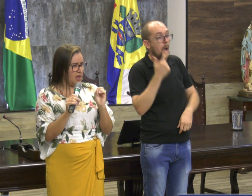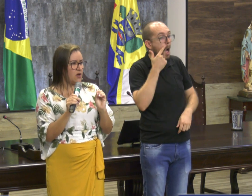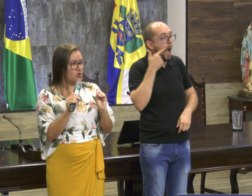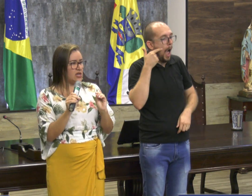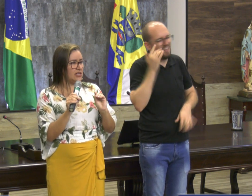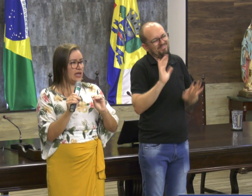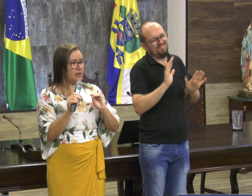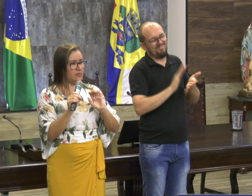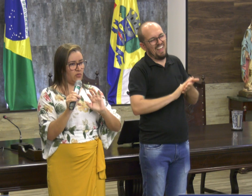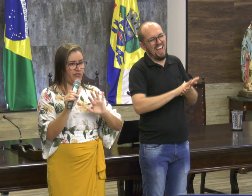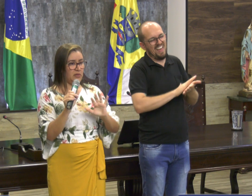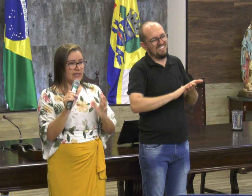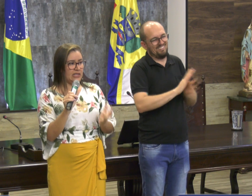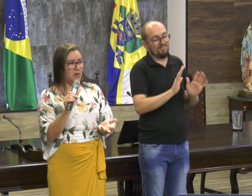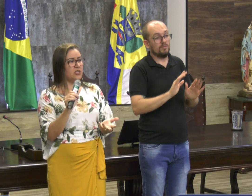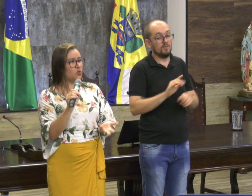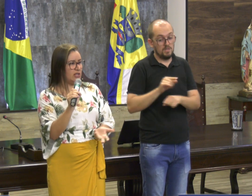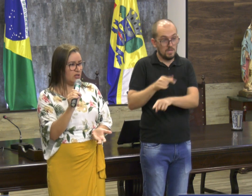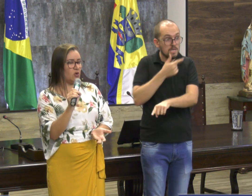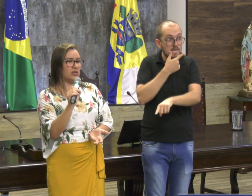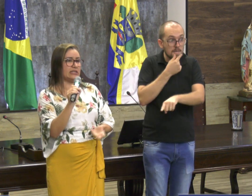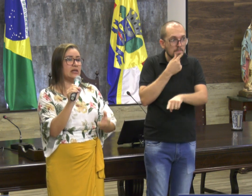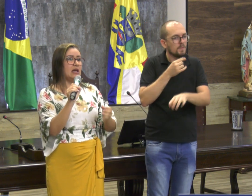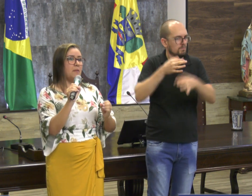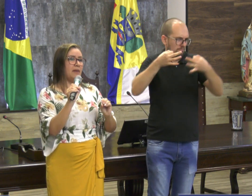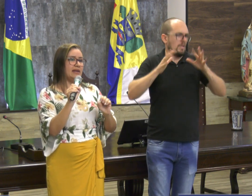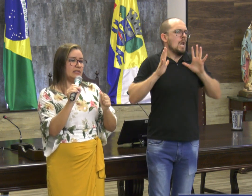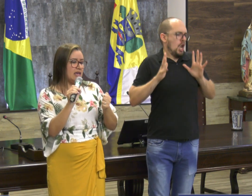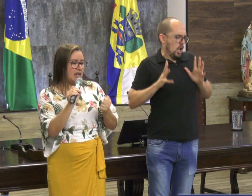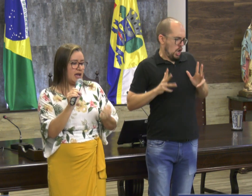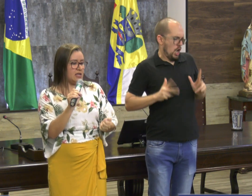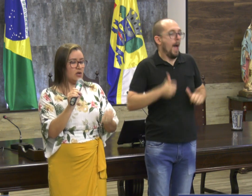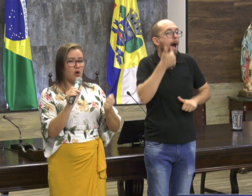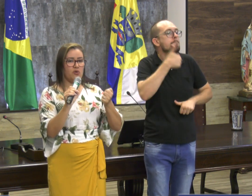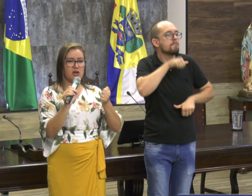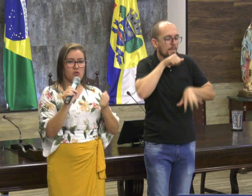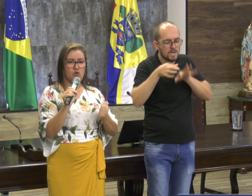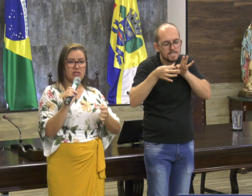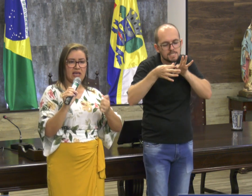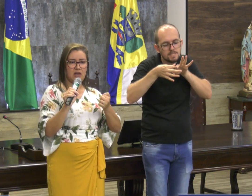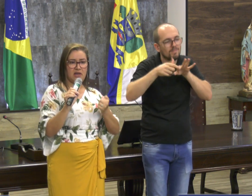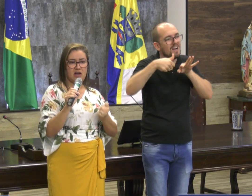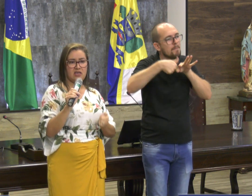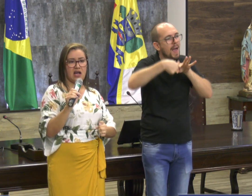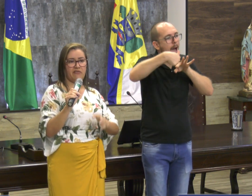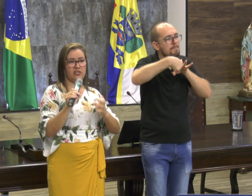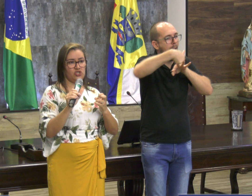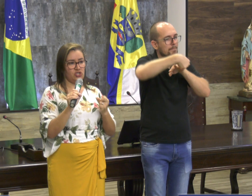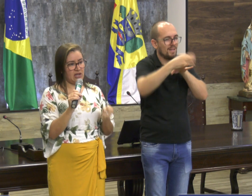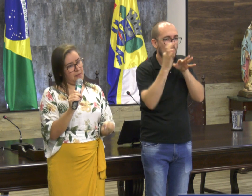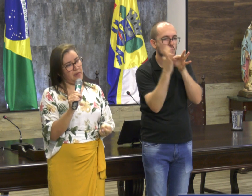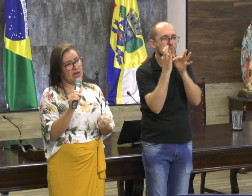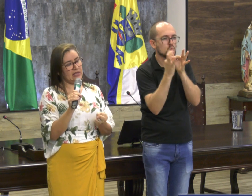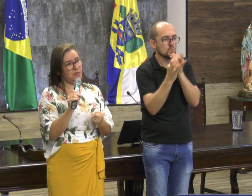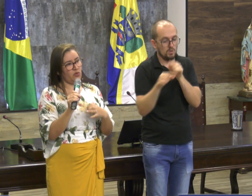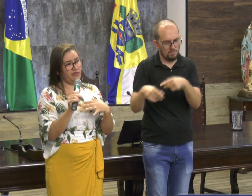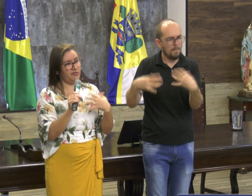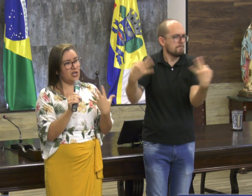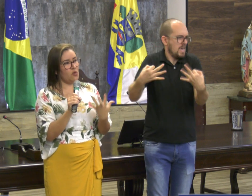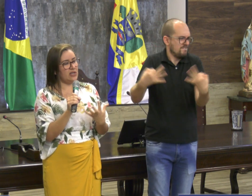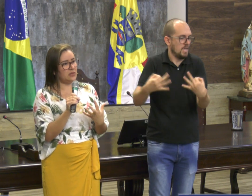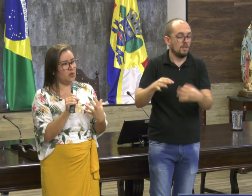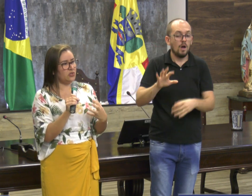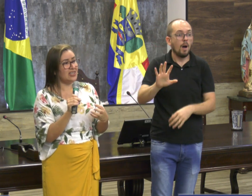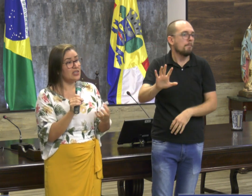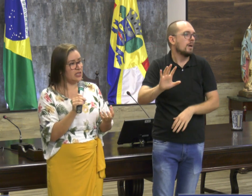corta bem a unha dele, uma família extremamente cuidadosa, mas ele ainda com a unha curta, ele me arranhava e de tirar a pele da mão. Eu